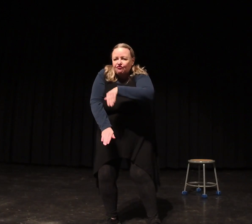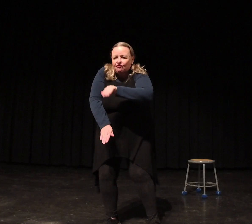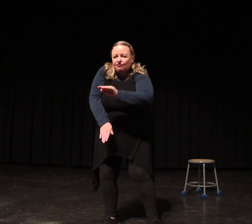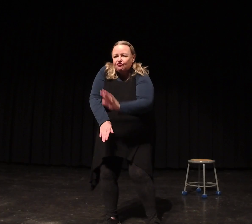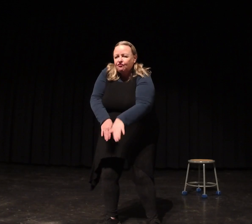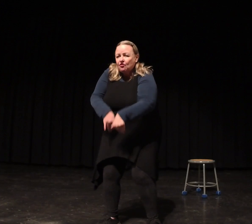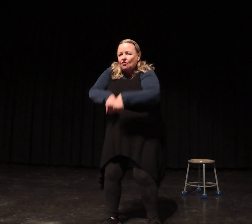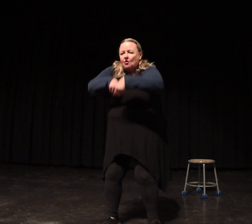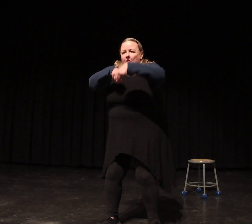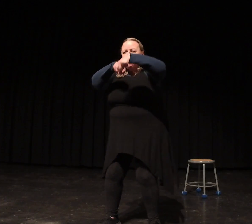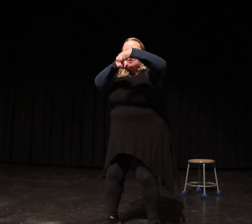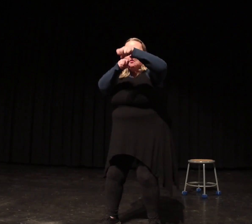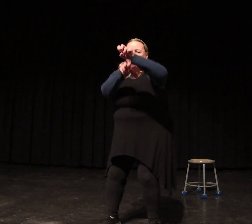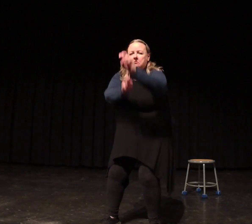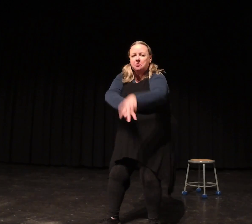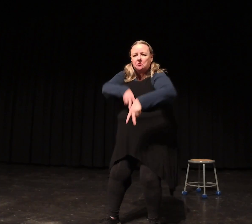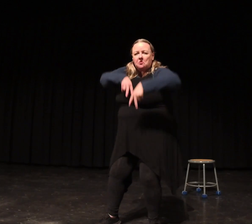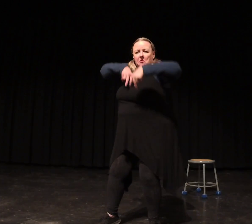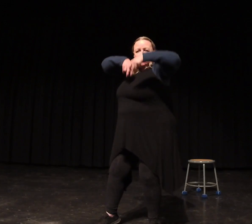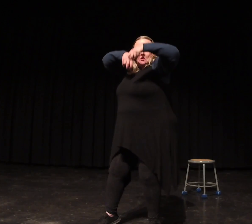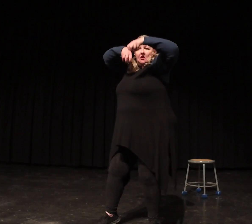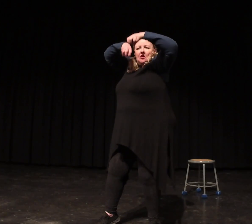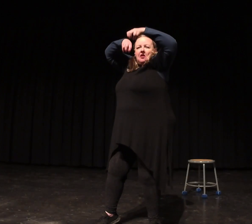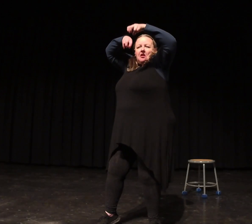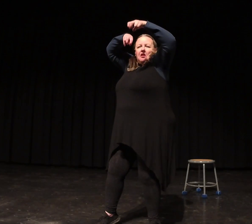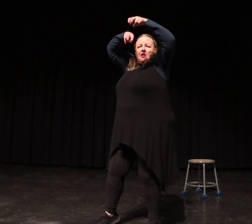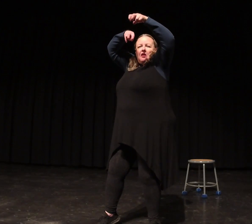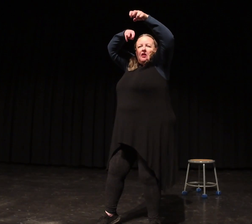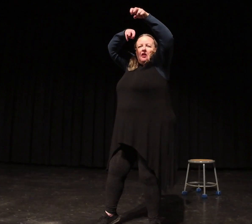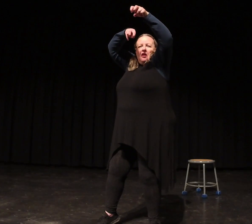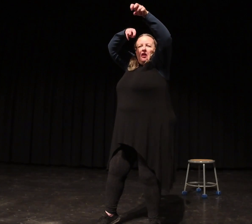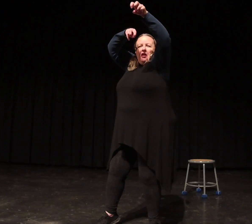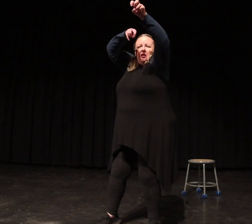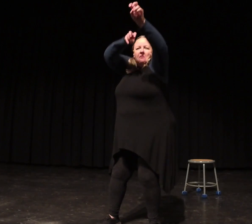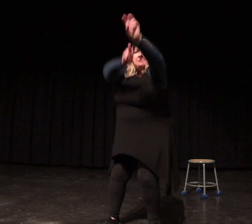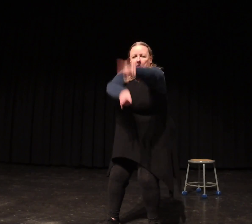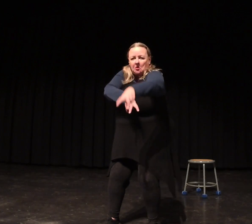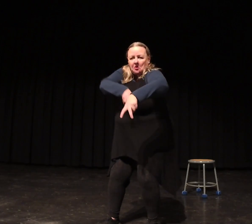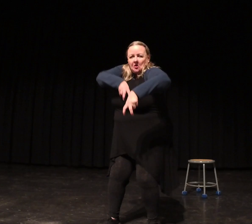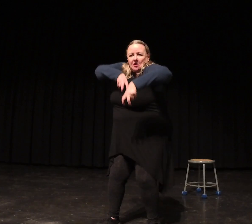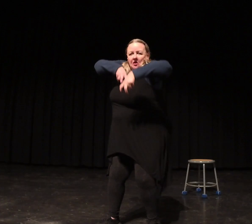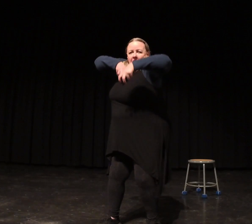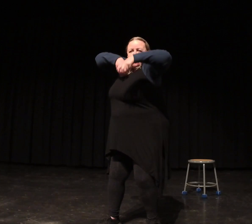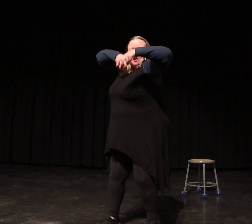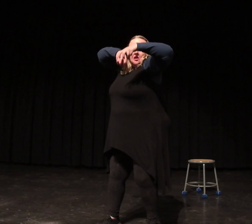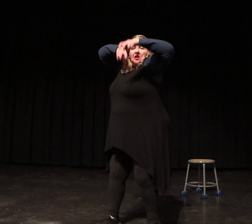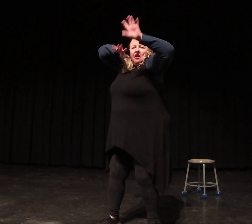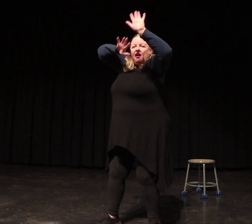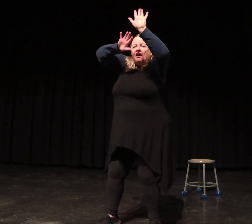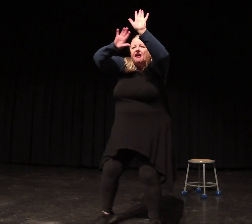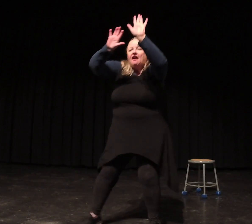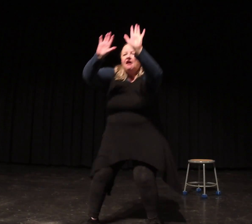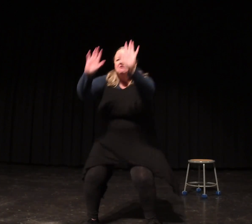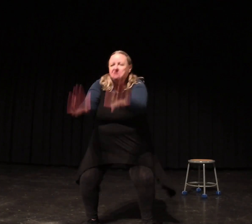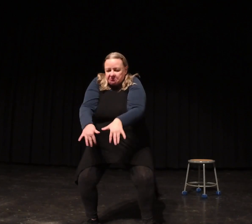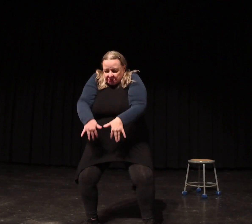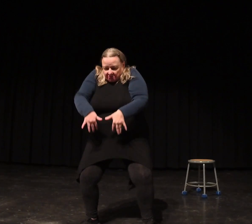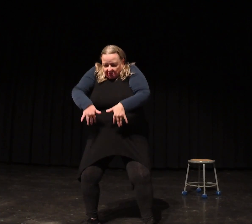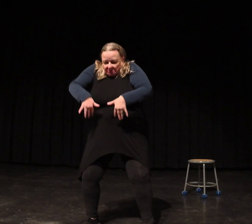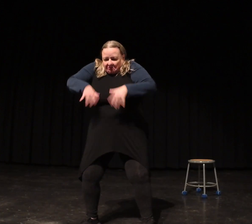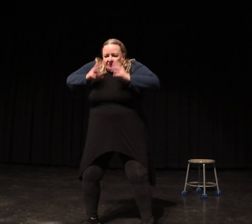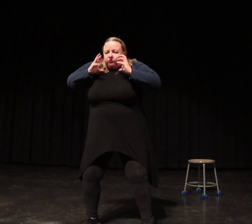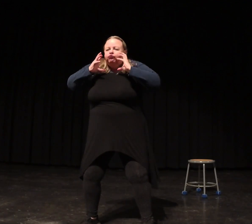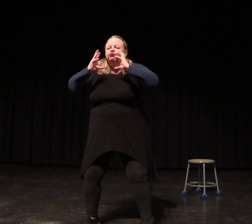Bon. Oh, il prend un élan, il se met à courir. Oh, qui saute très haut, ce